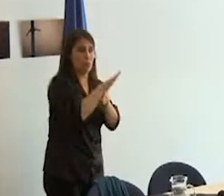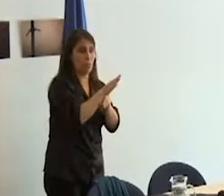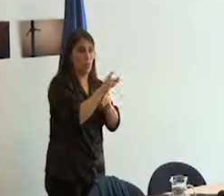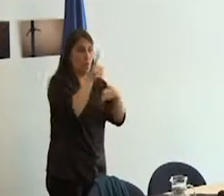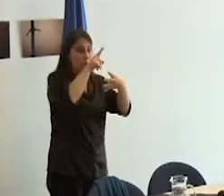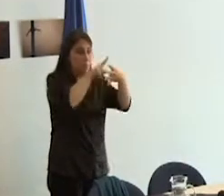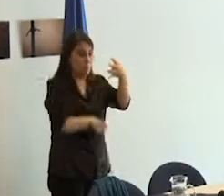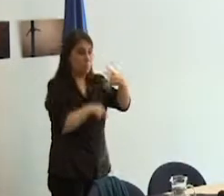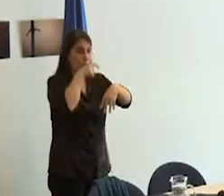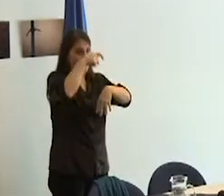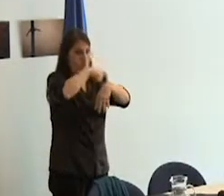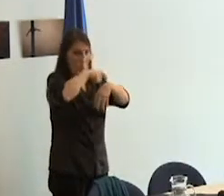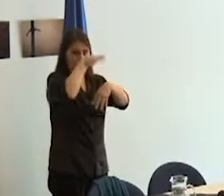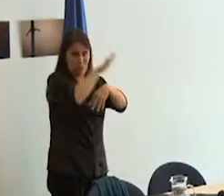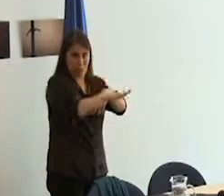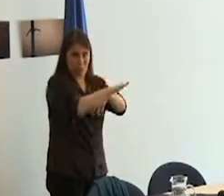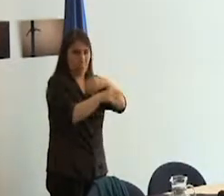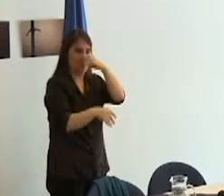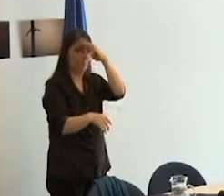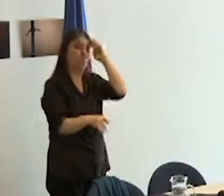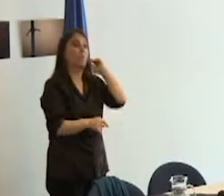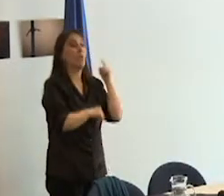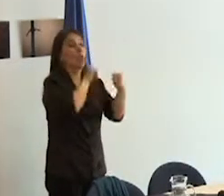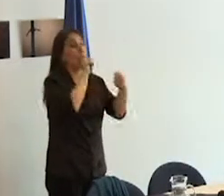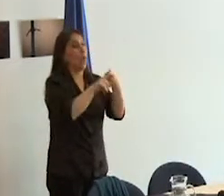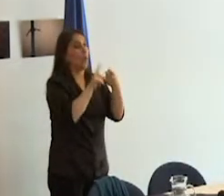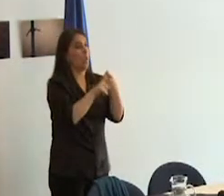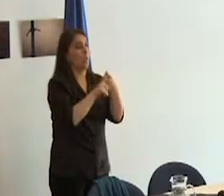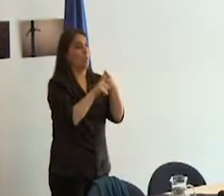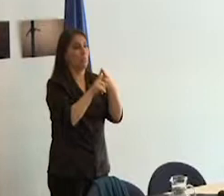cuatro momentos específicos: la